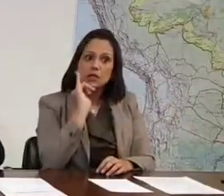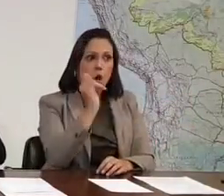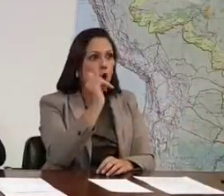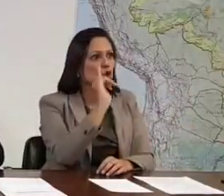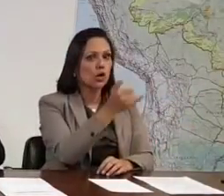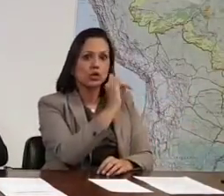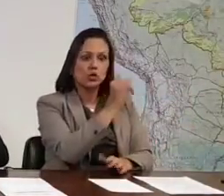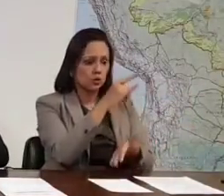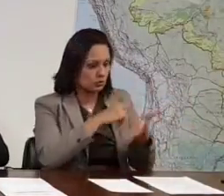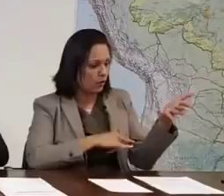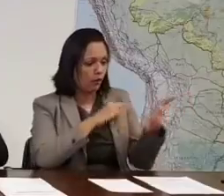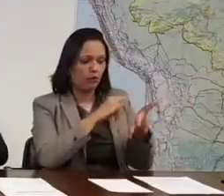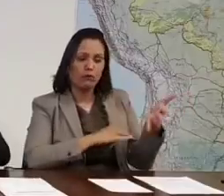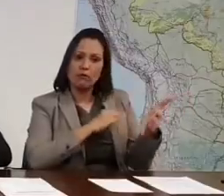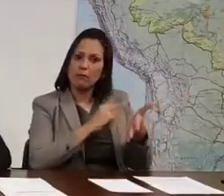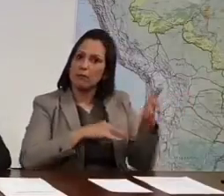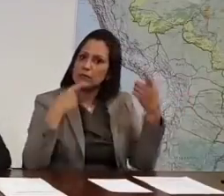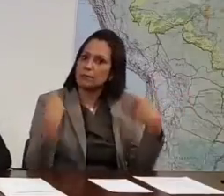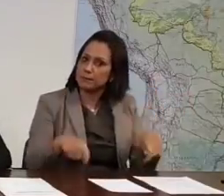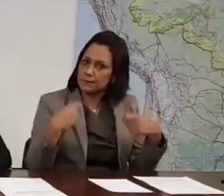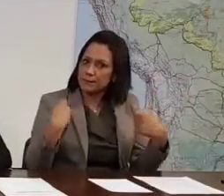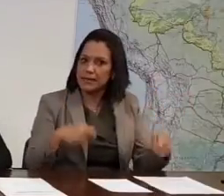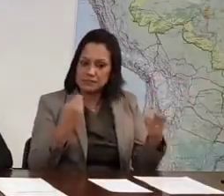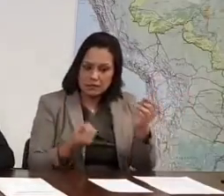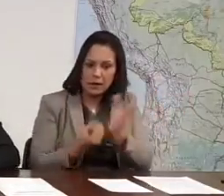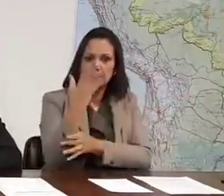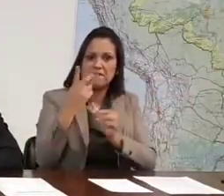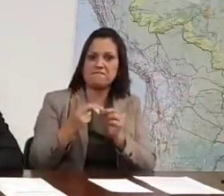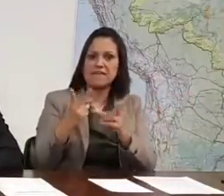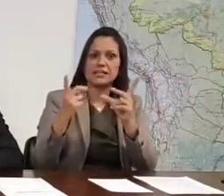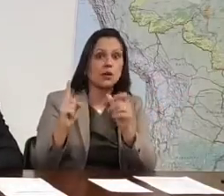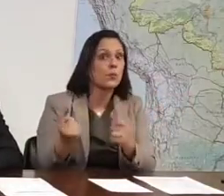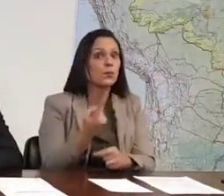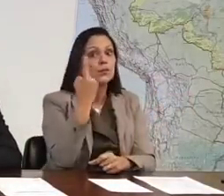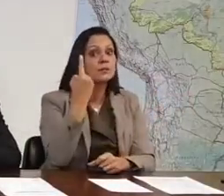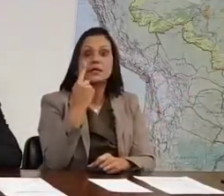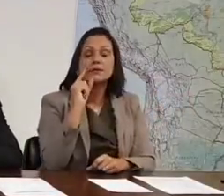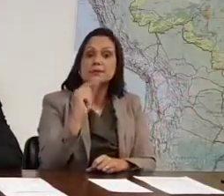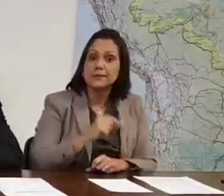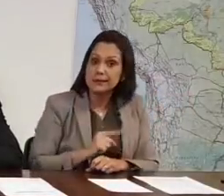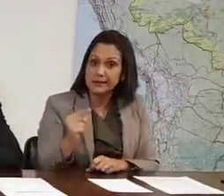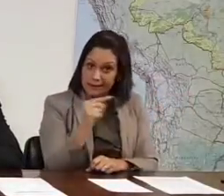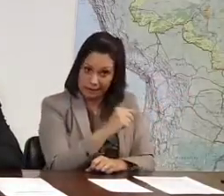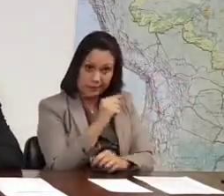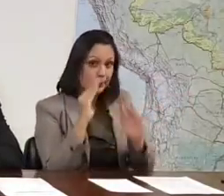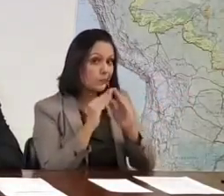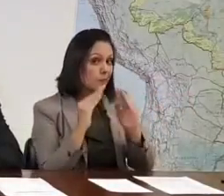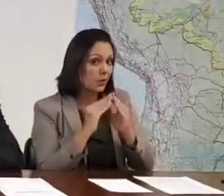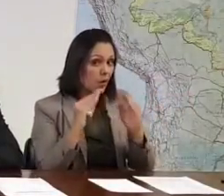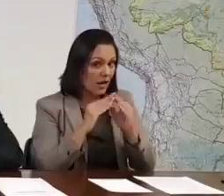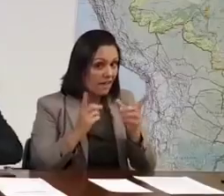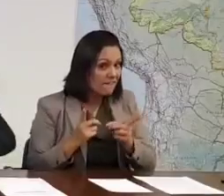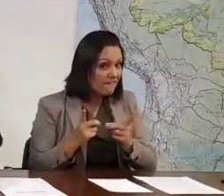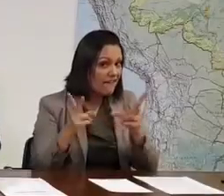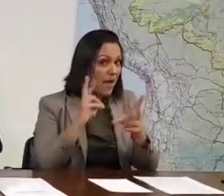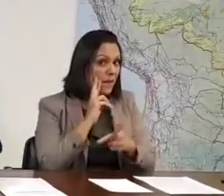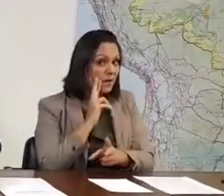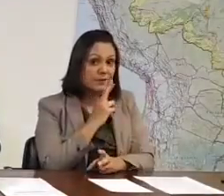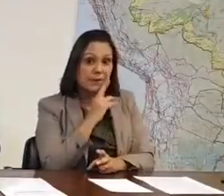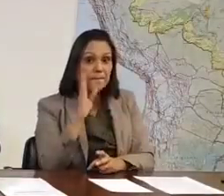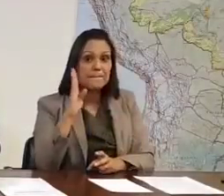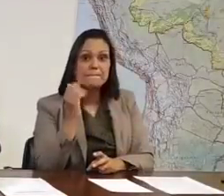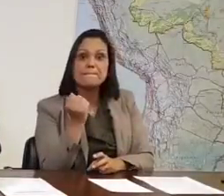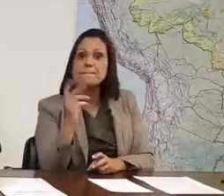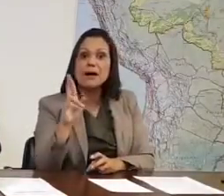de documentos que ele precisava para botar a Birosca para funcionar. A primeira coisa, Nick, ele, a residência dele, a Birosca, tinha que ficar 600